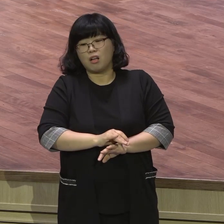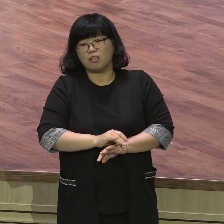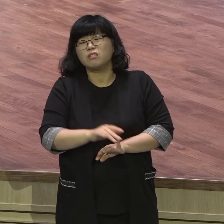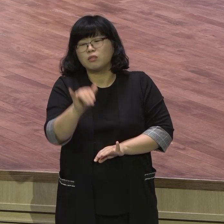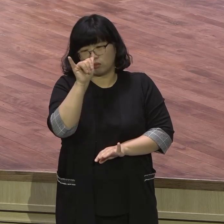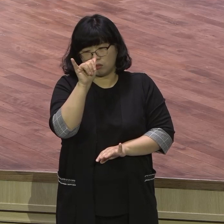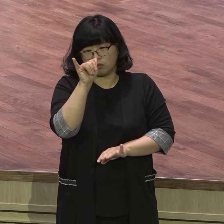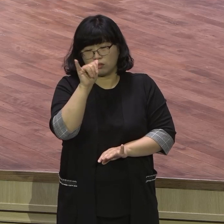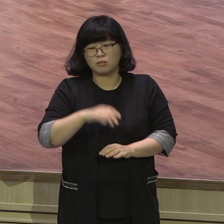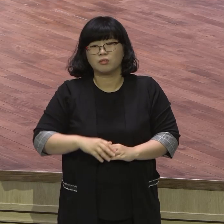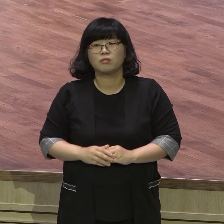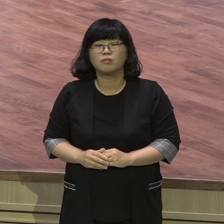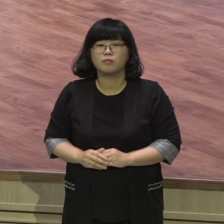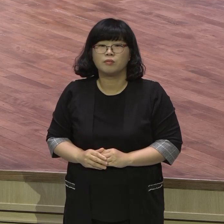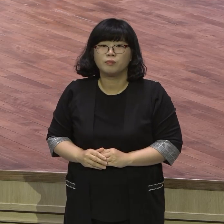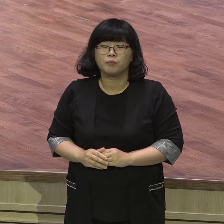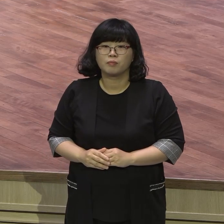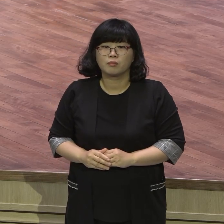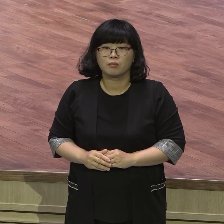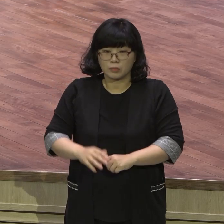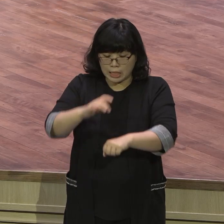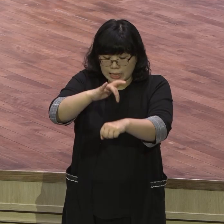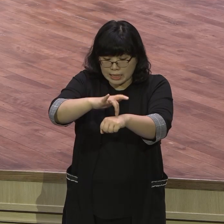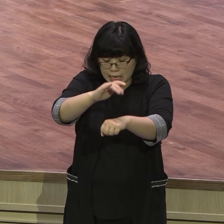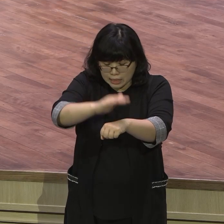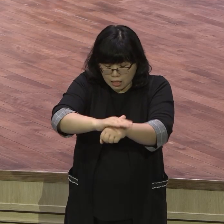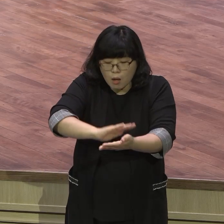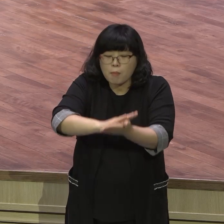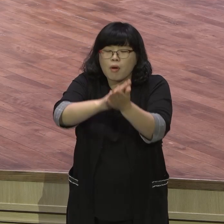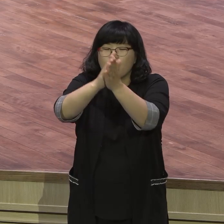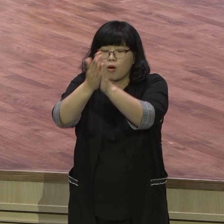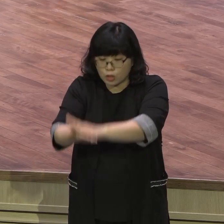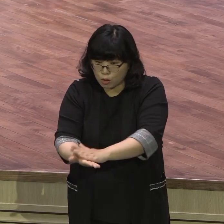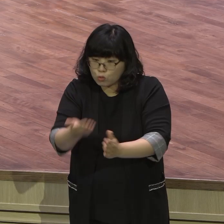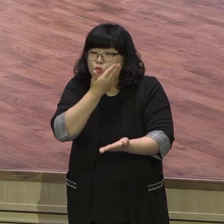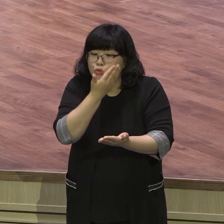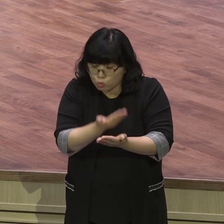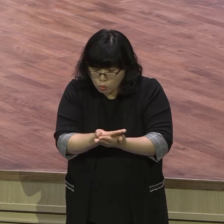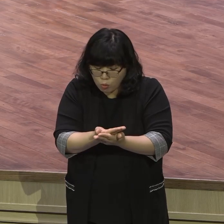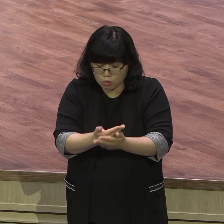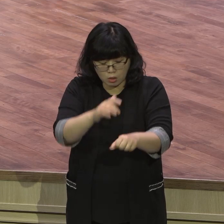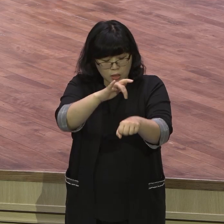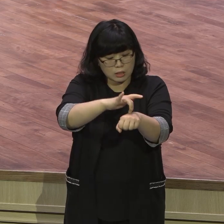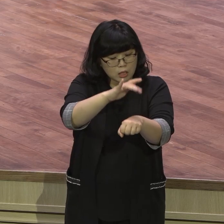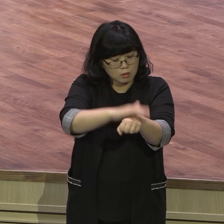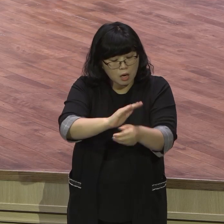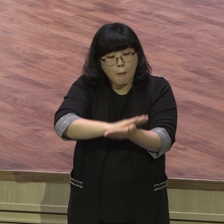어떻게 하면 그러면 체질을 그렇게 바꿀 수 있느냐. 그 핵심이 예배예요. 예배.